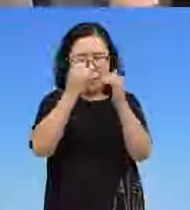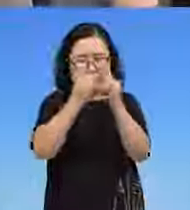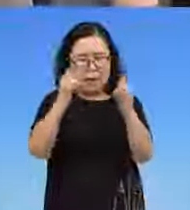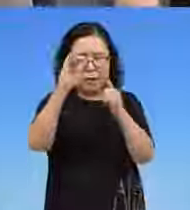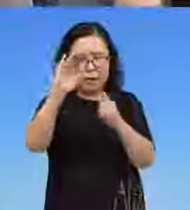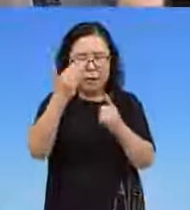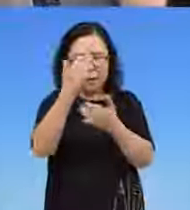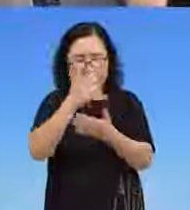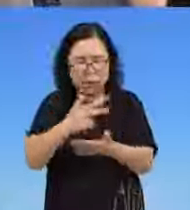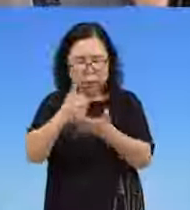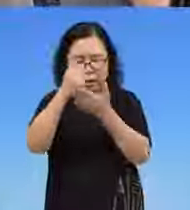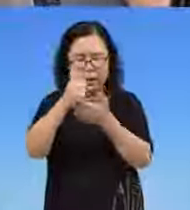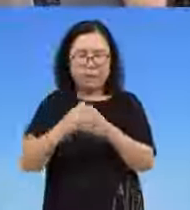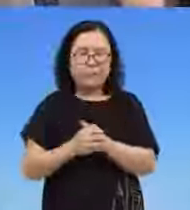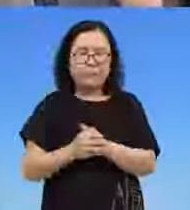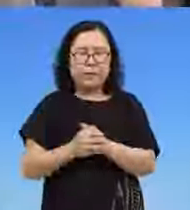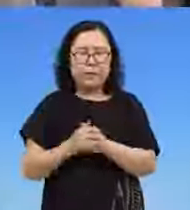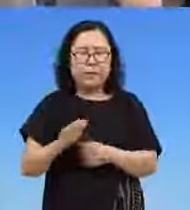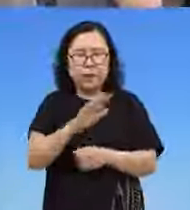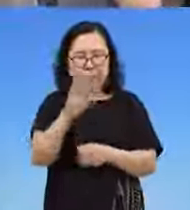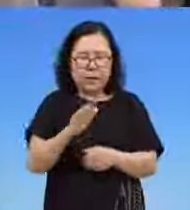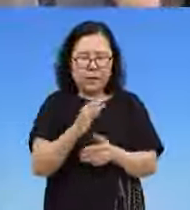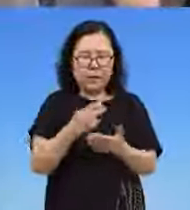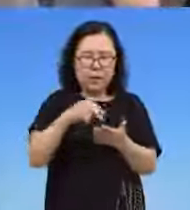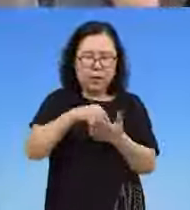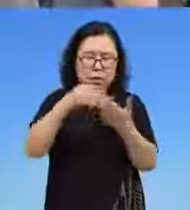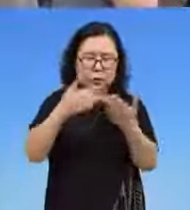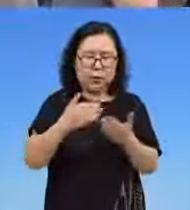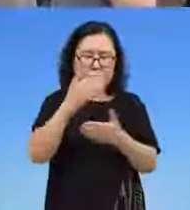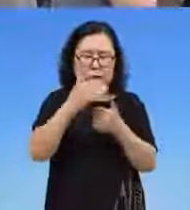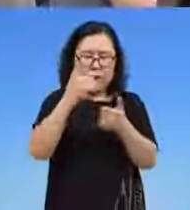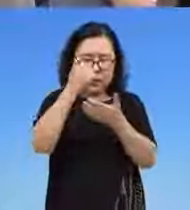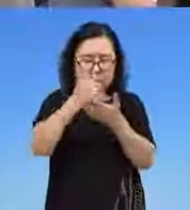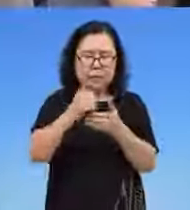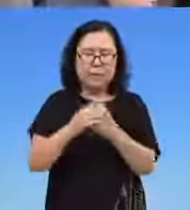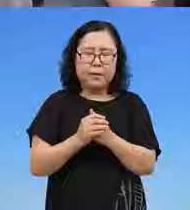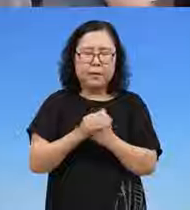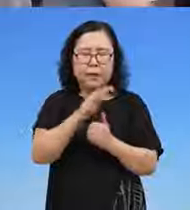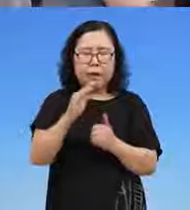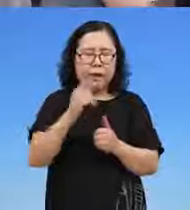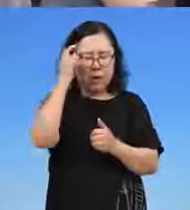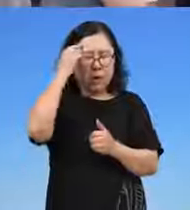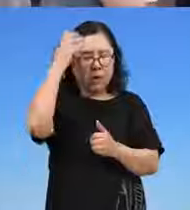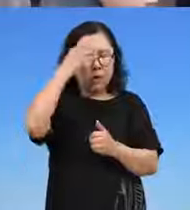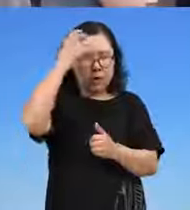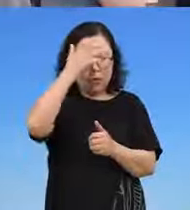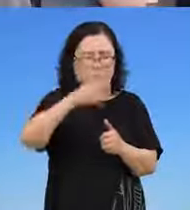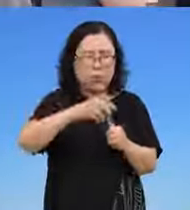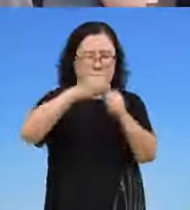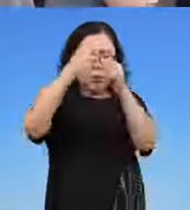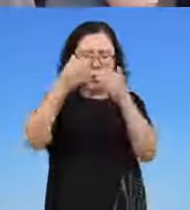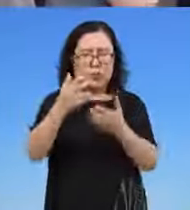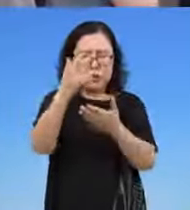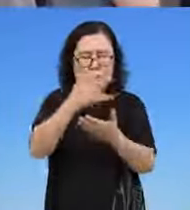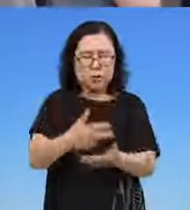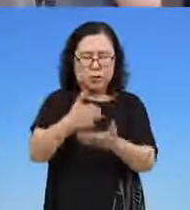되시는 주님, 문제 해결자 되시는 주님, 우리의 영혼을 구원해 주는 그 주님,